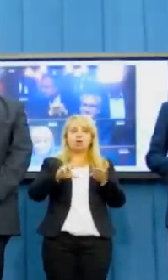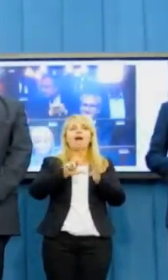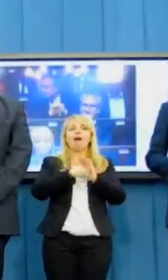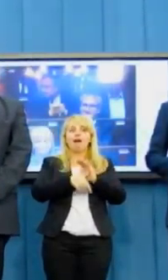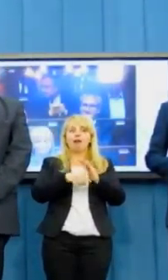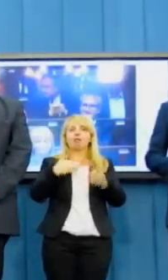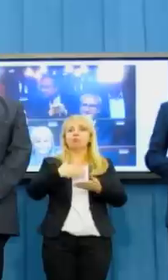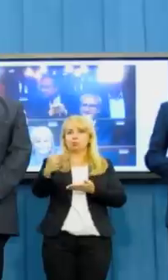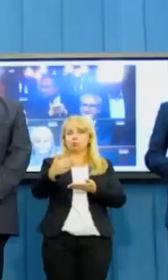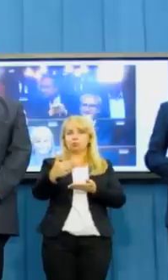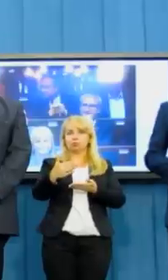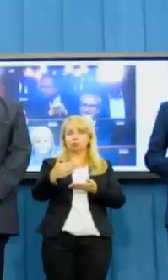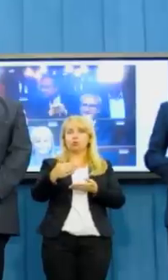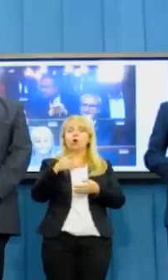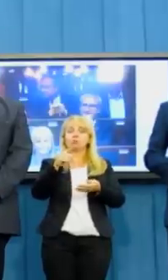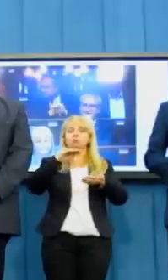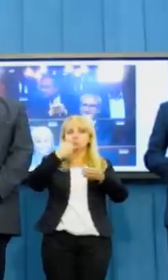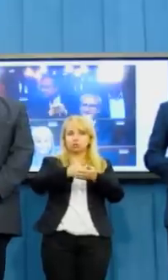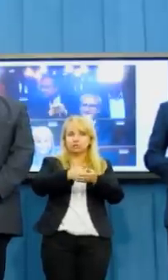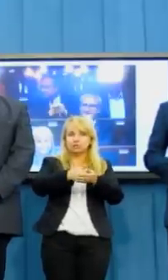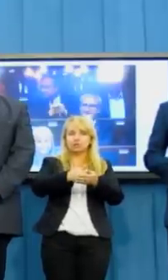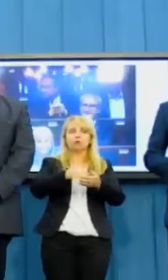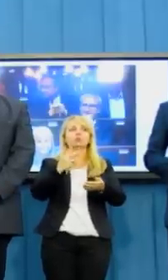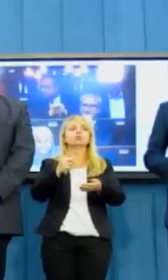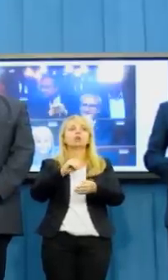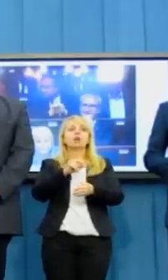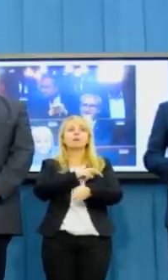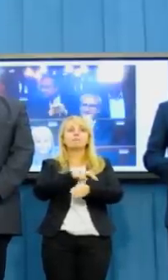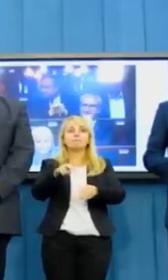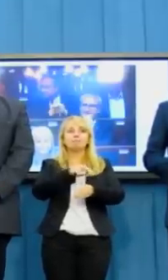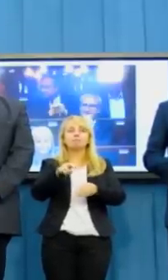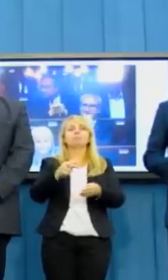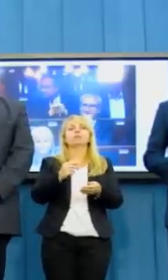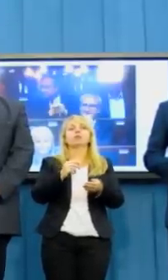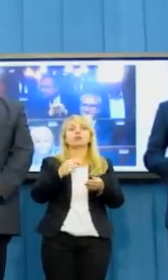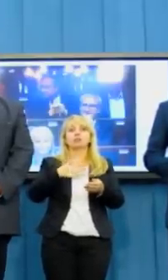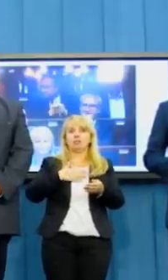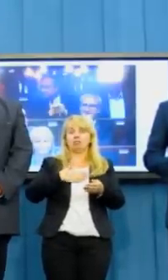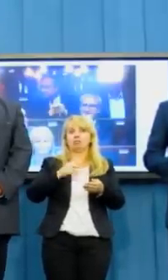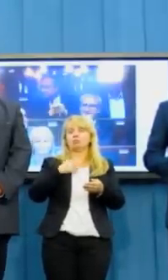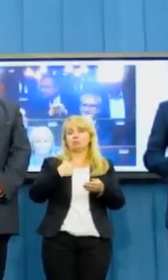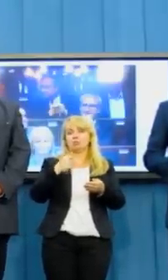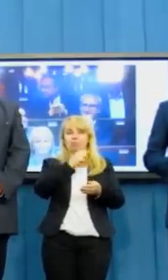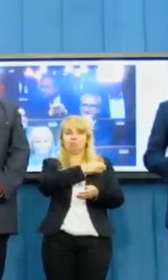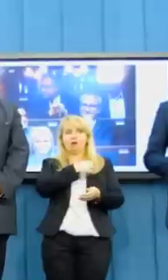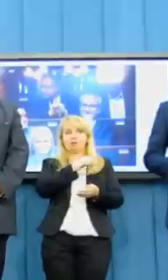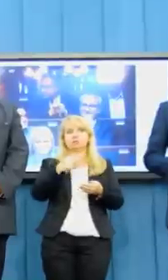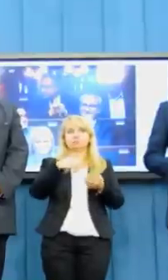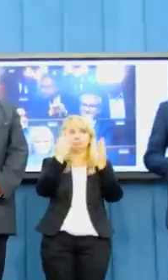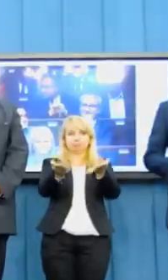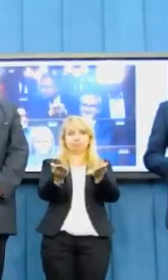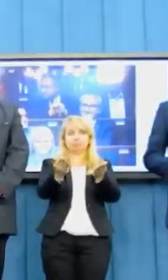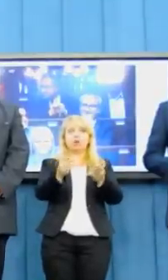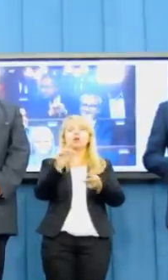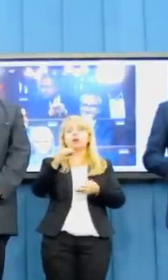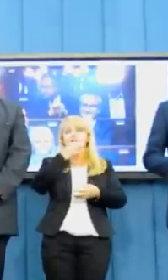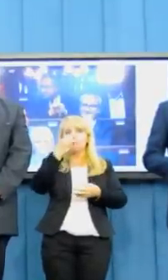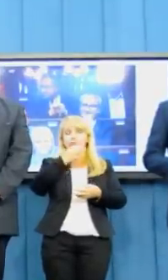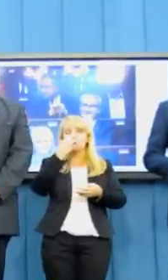że Ruch Palikota już dawno złożył projekty ustaw naprawiające ustrój sądów i